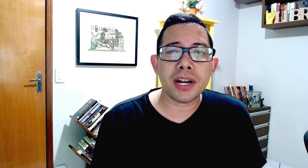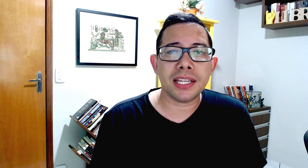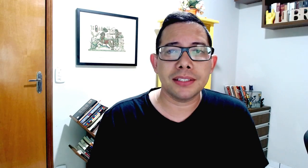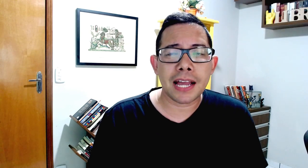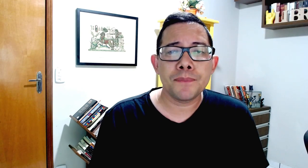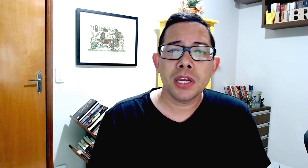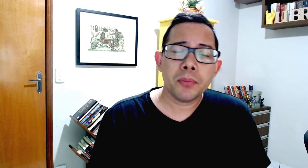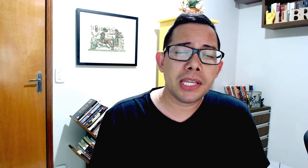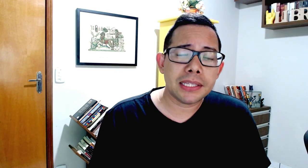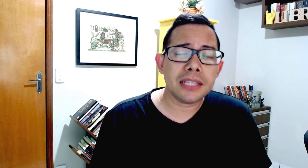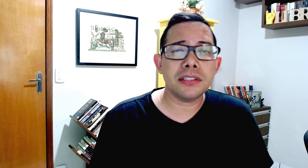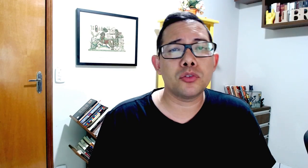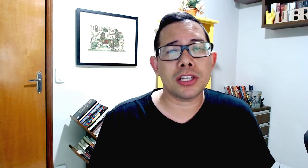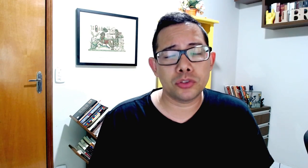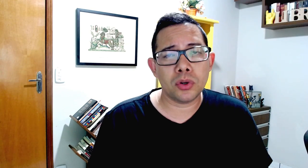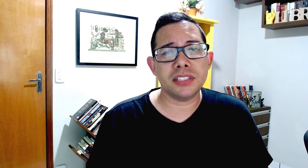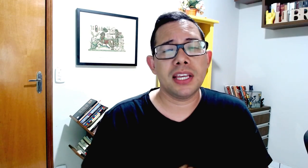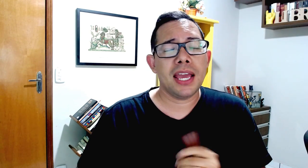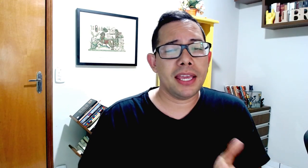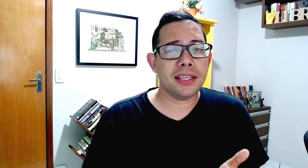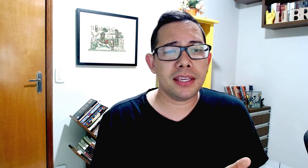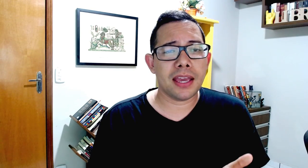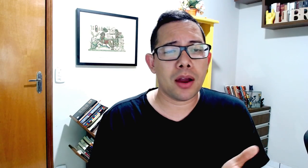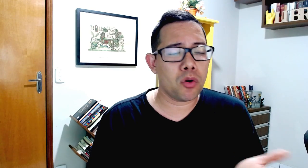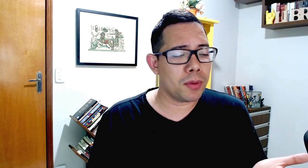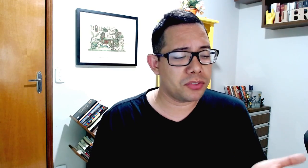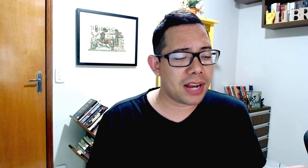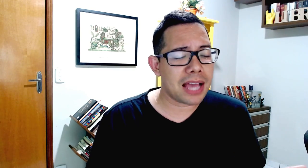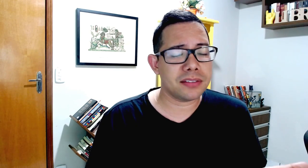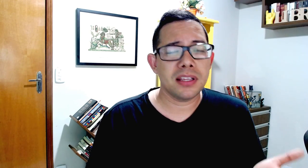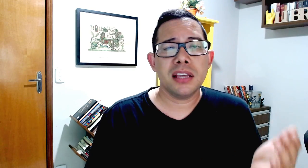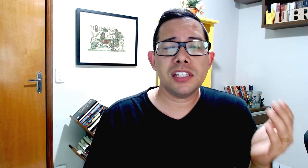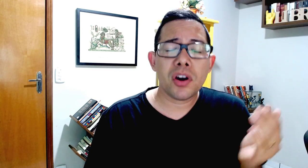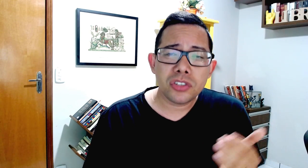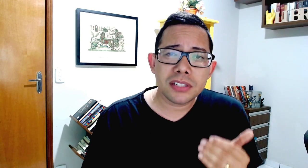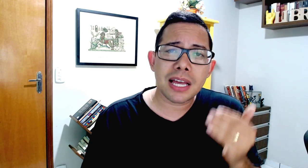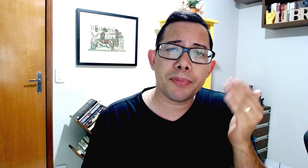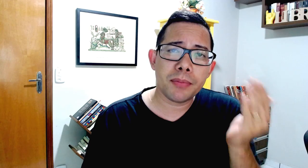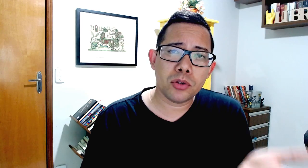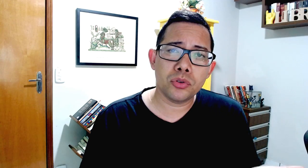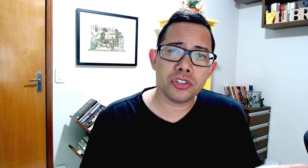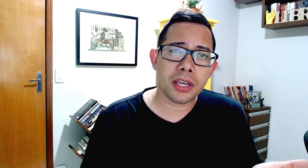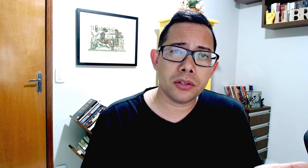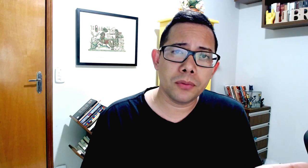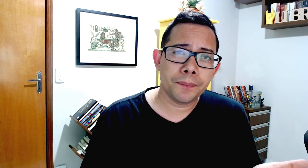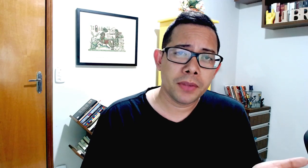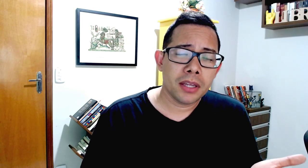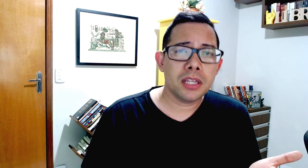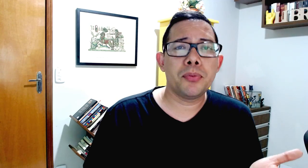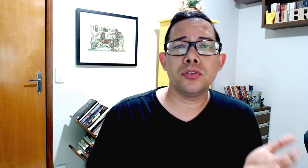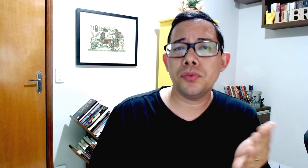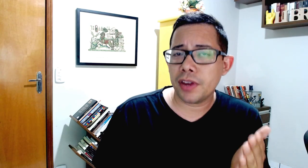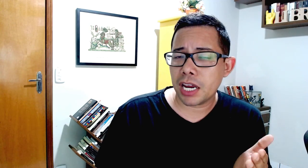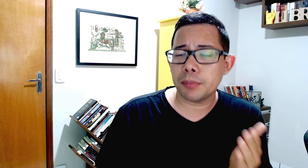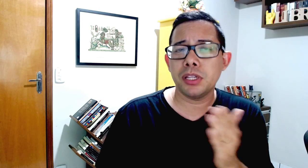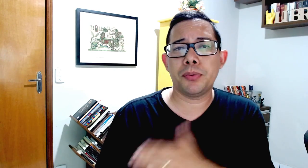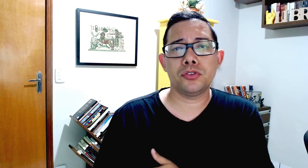que a ordem tá porque tem situações em que é algumas frases que você vai utilizar a primeira um sujeito depois o verbo